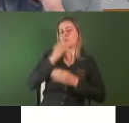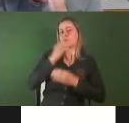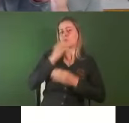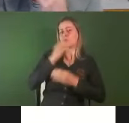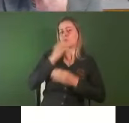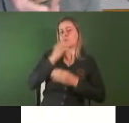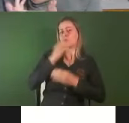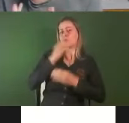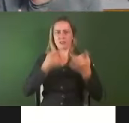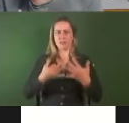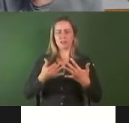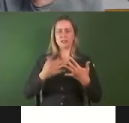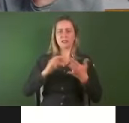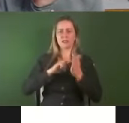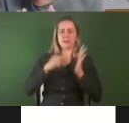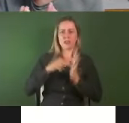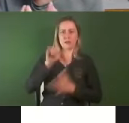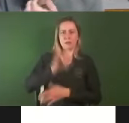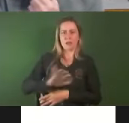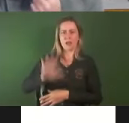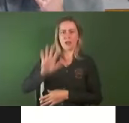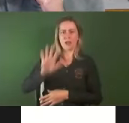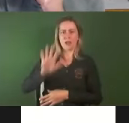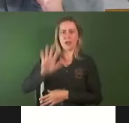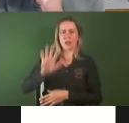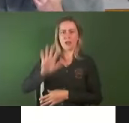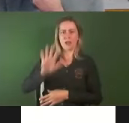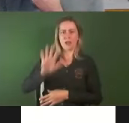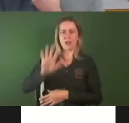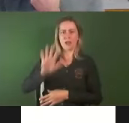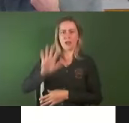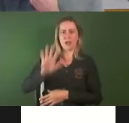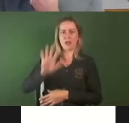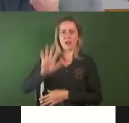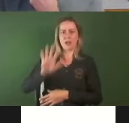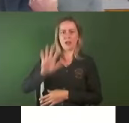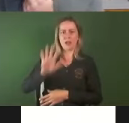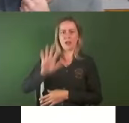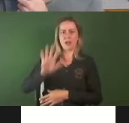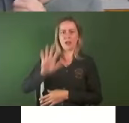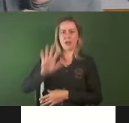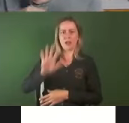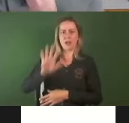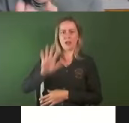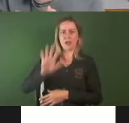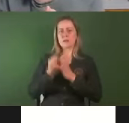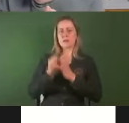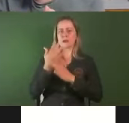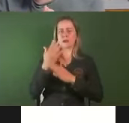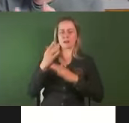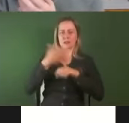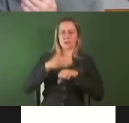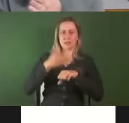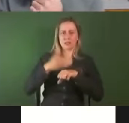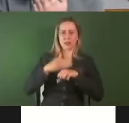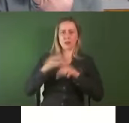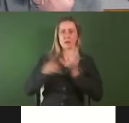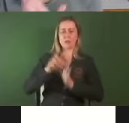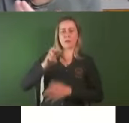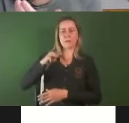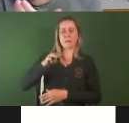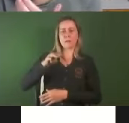sentido do que significa uma imagem fotográfica, né? Então, ele vai fazer os seus primeiros ensaios, inclusive com metalinguagem. Ele vai